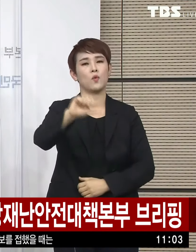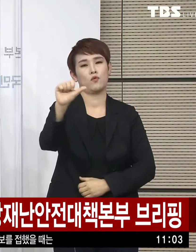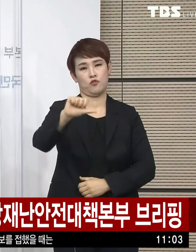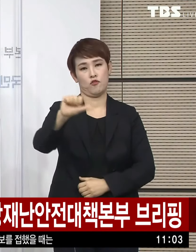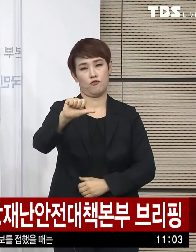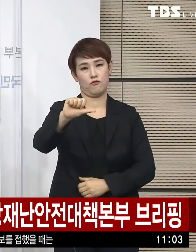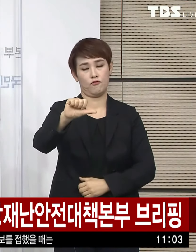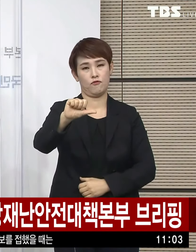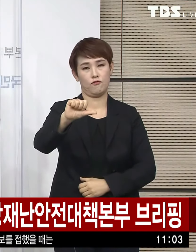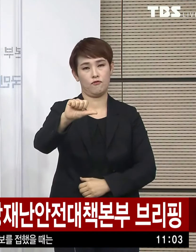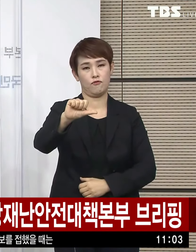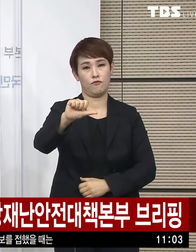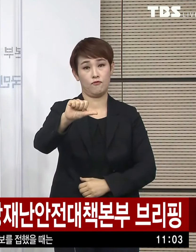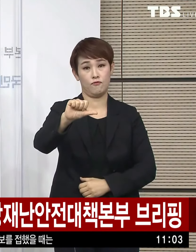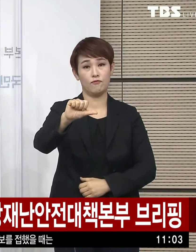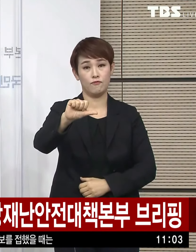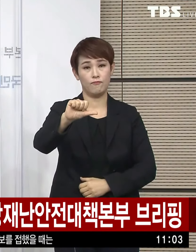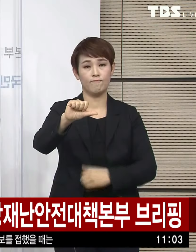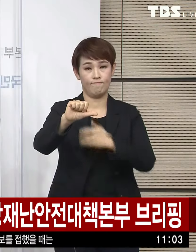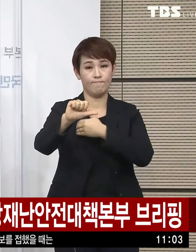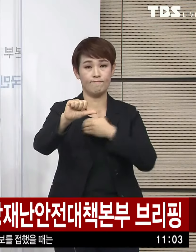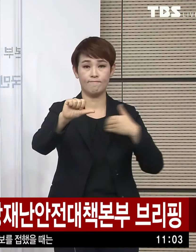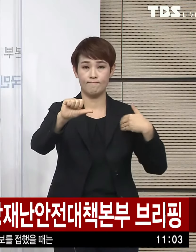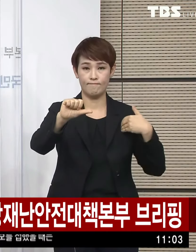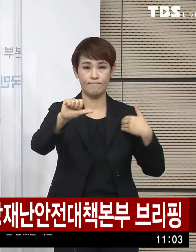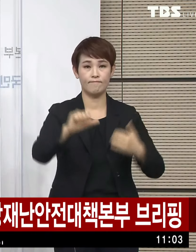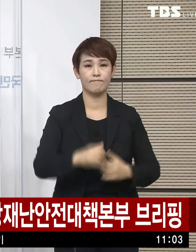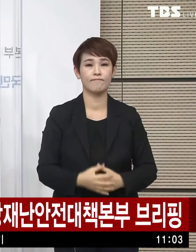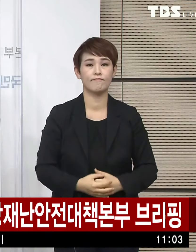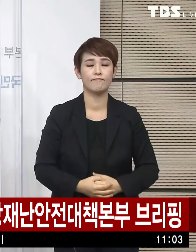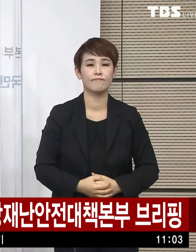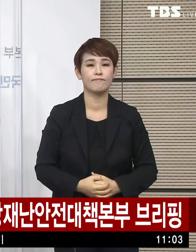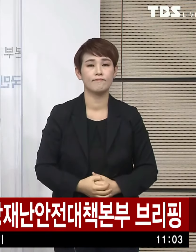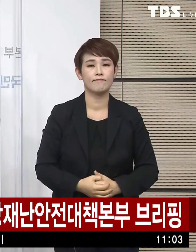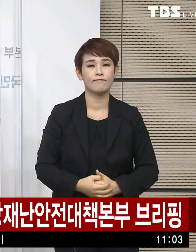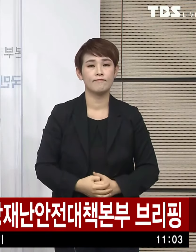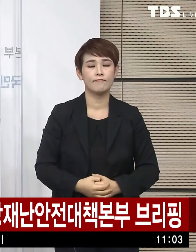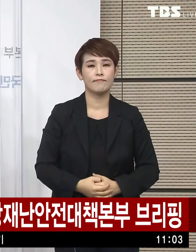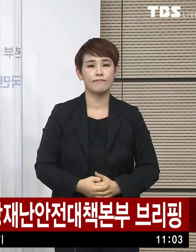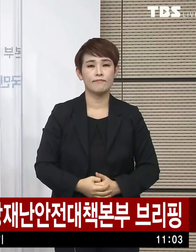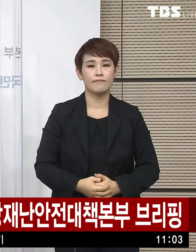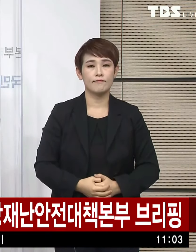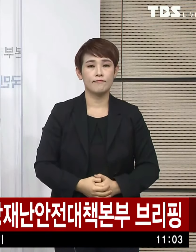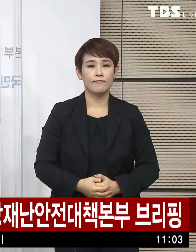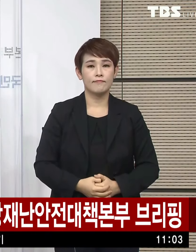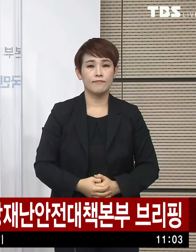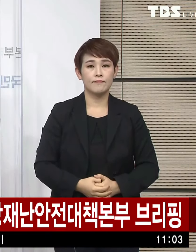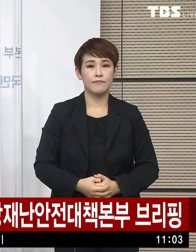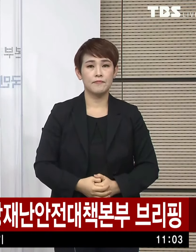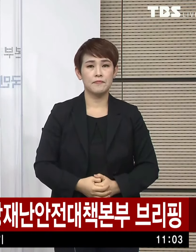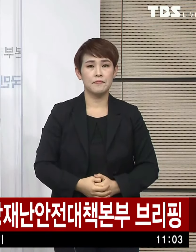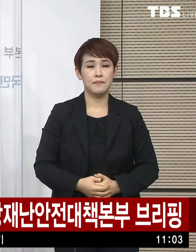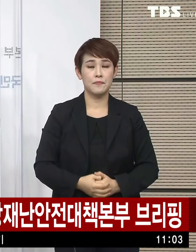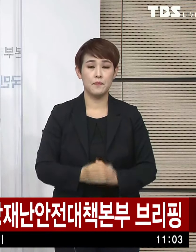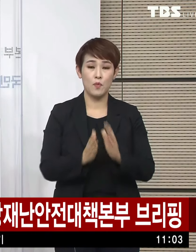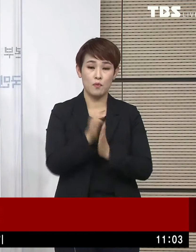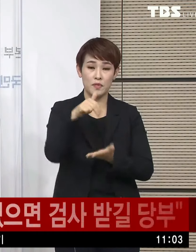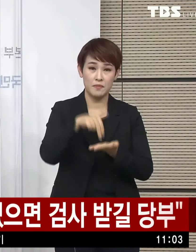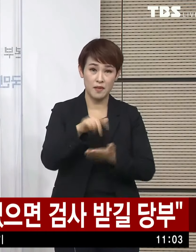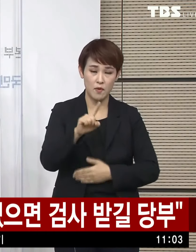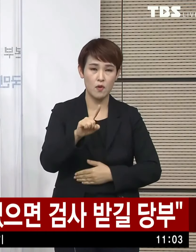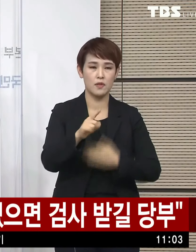15,000여 명을 수용할 수 있는 병상에 여유가 있습니다. 이와 함께 중수본은